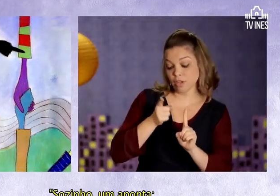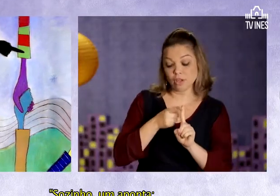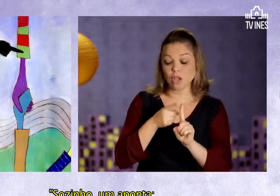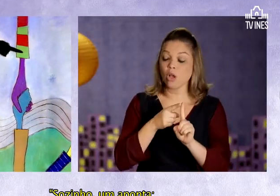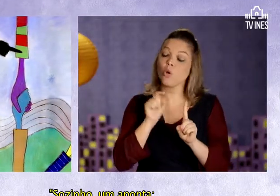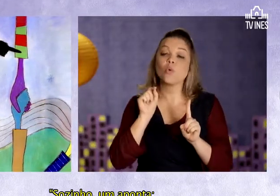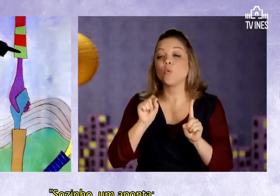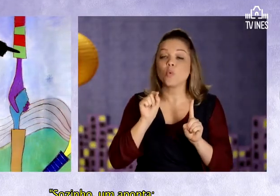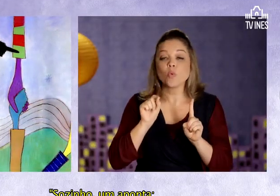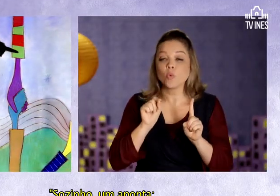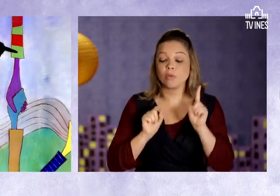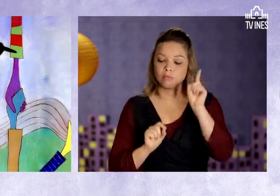um aponta.